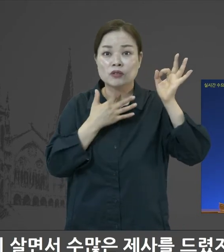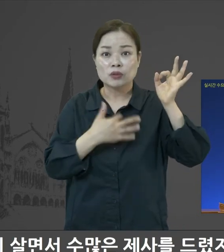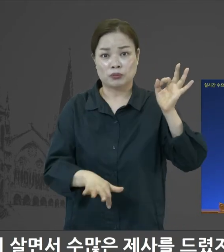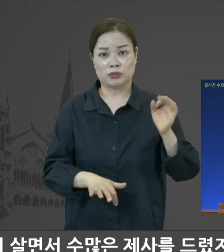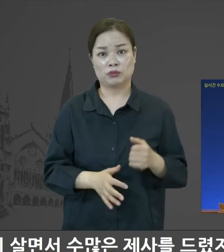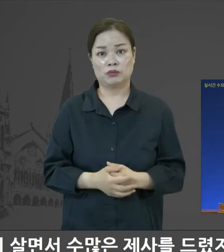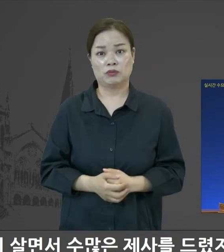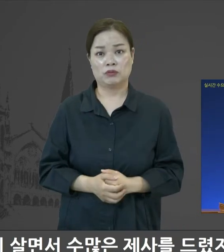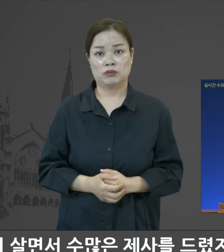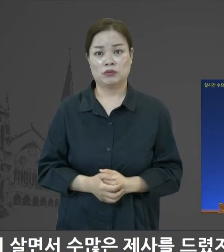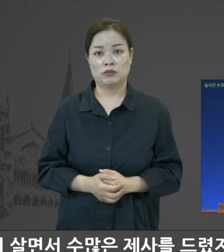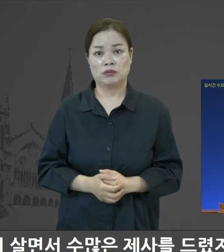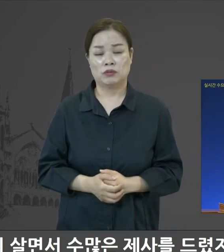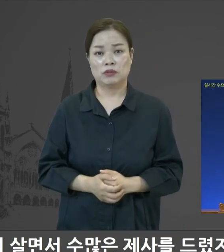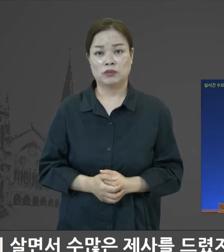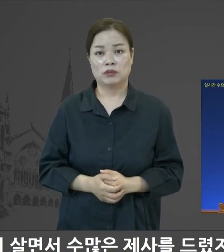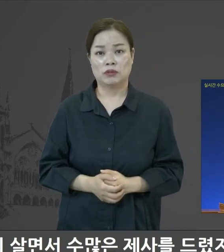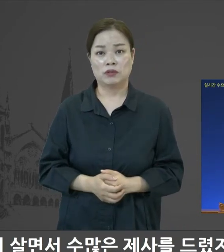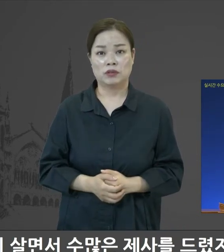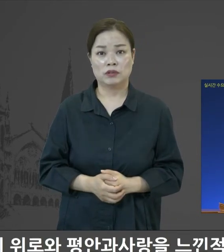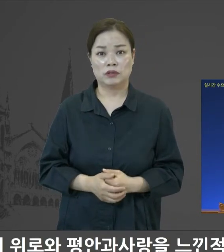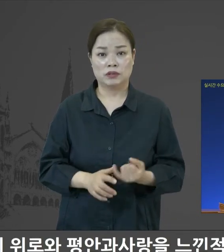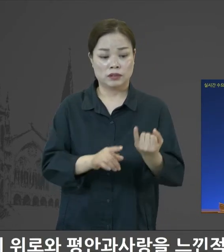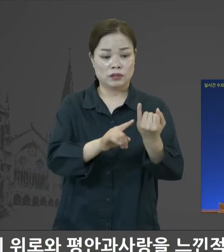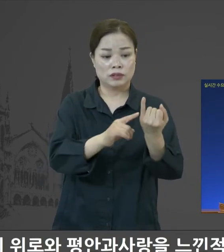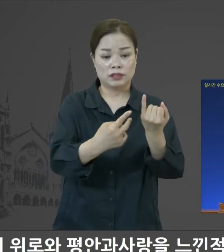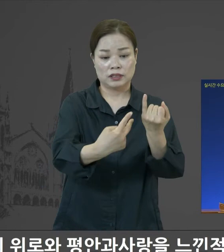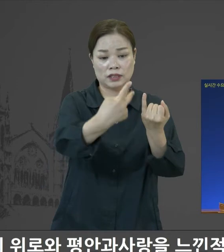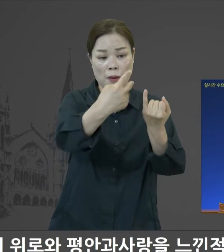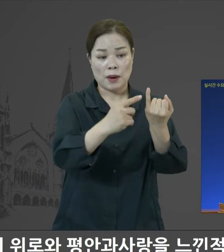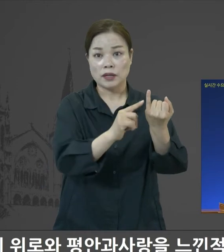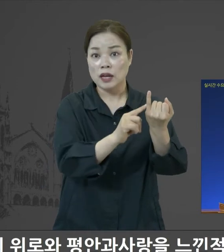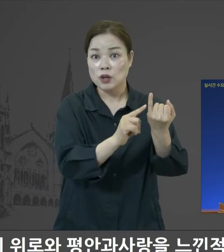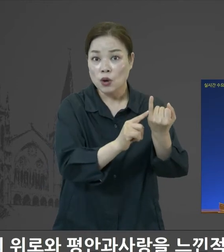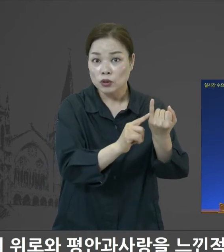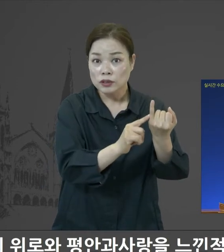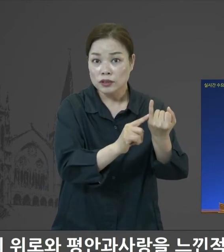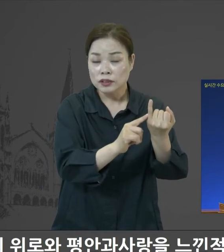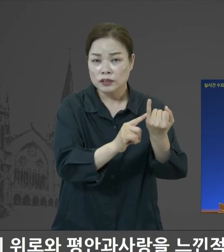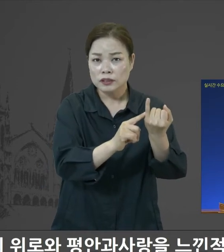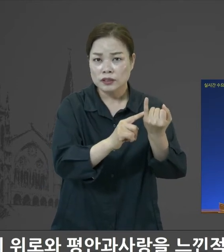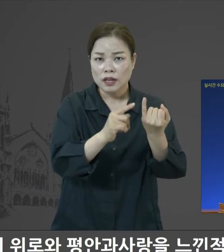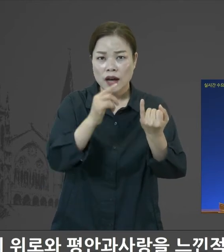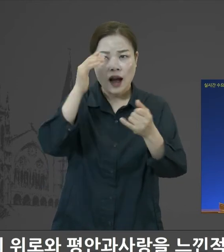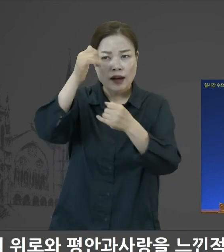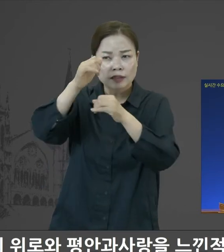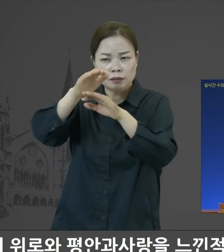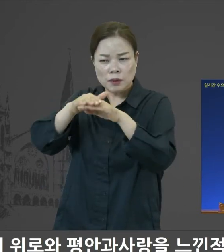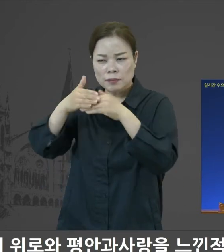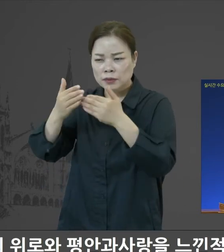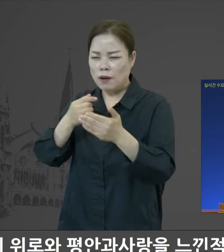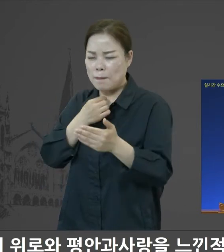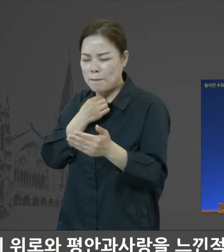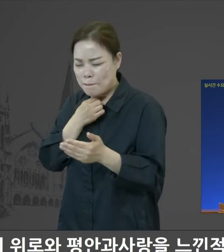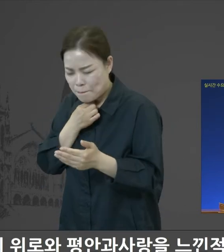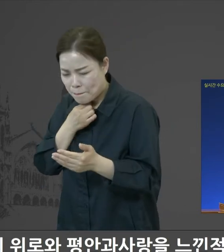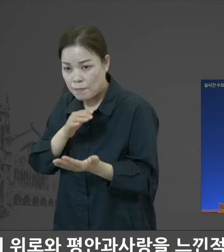때문입니다. 그래서 사마리아 여인은 하나님을 제대로 예배하고 싶은 열망에